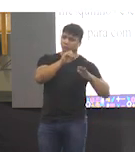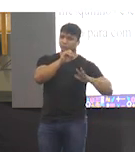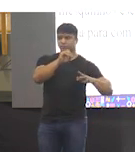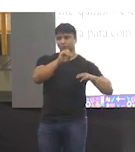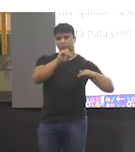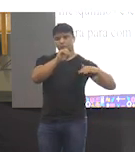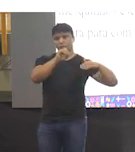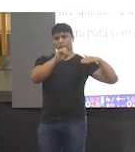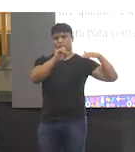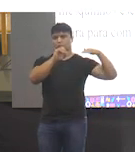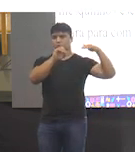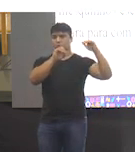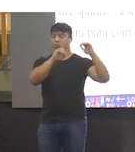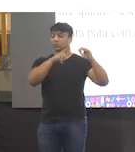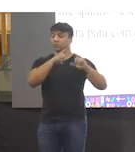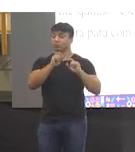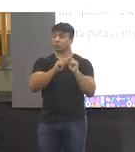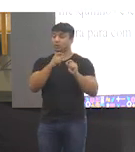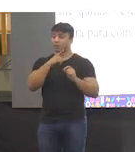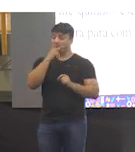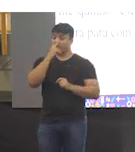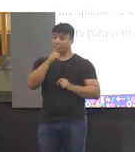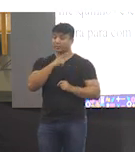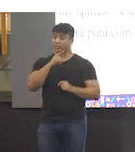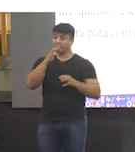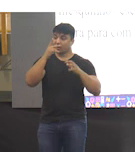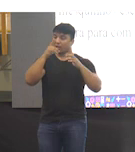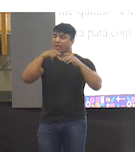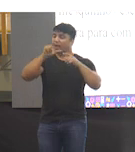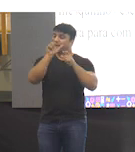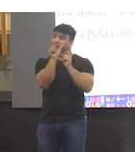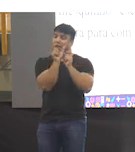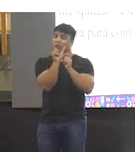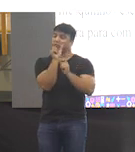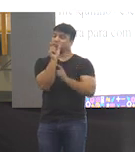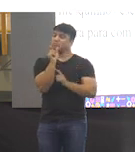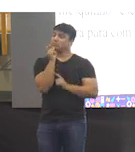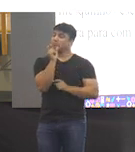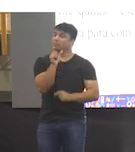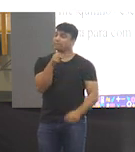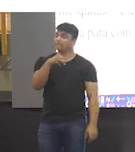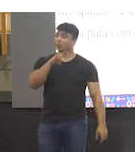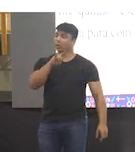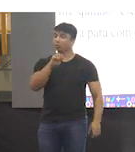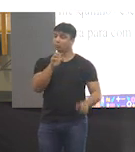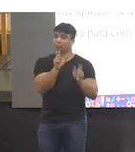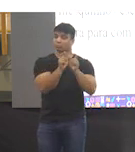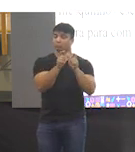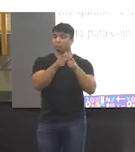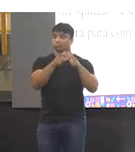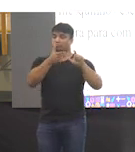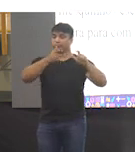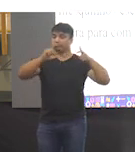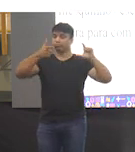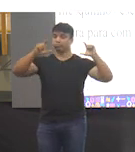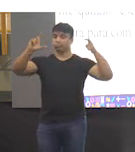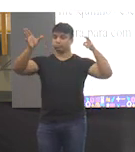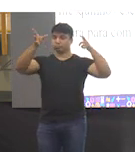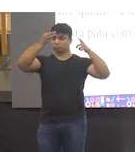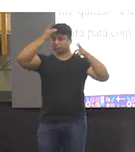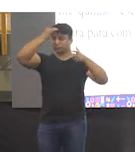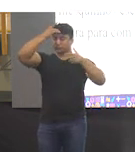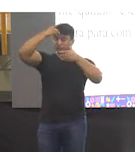crescia, transformando-se em tenebrosa nuvem que escondia todo o seu passado, ideia parasita